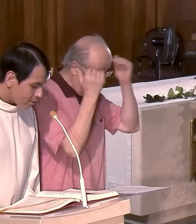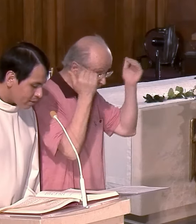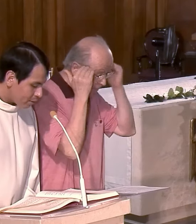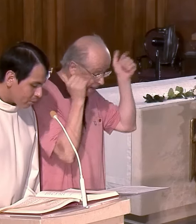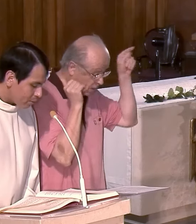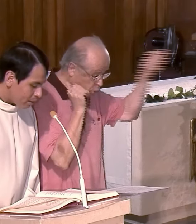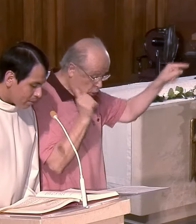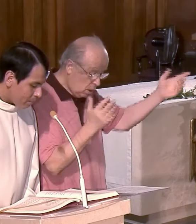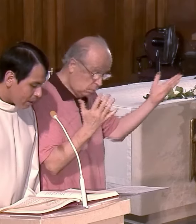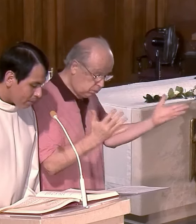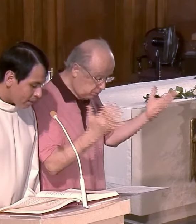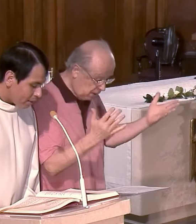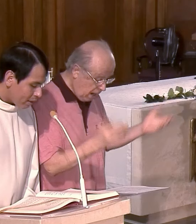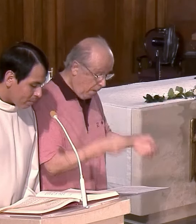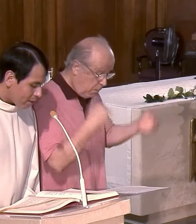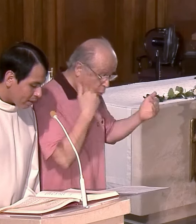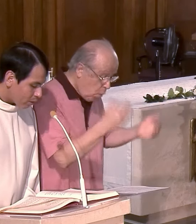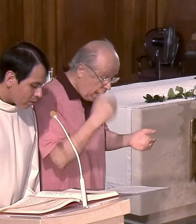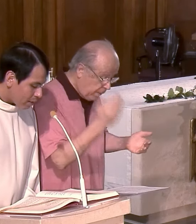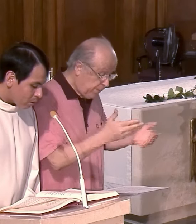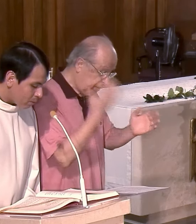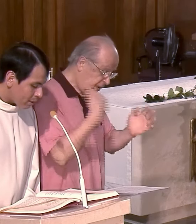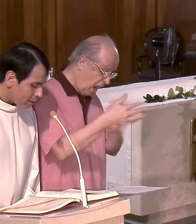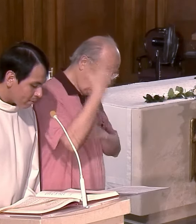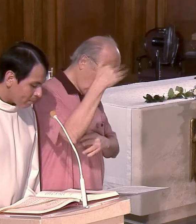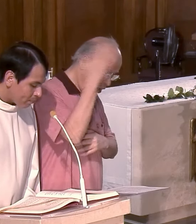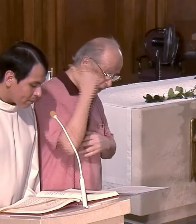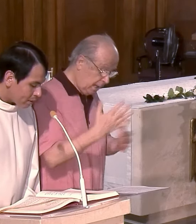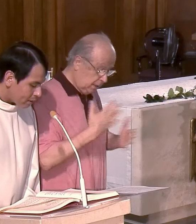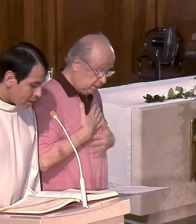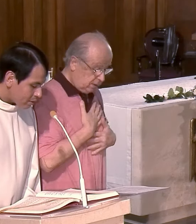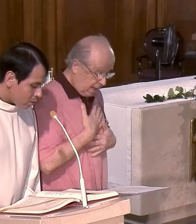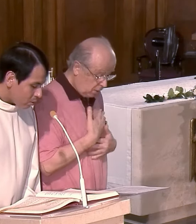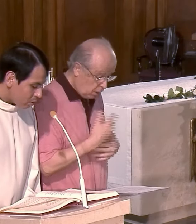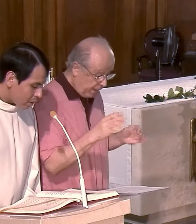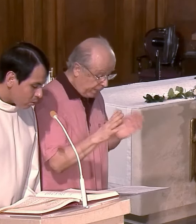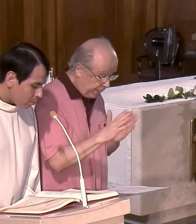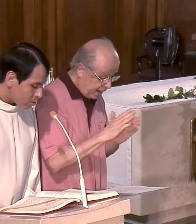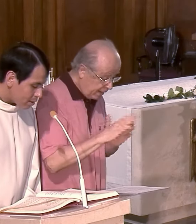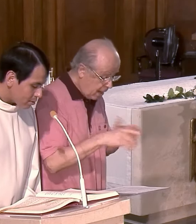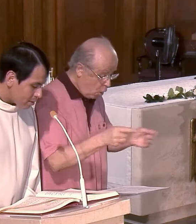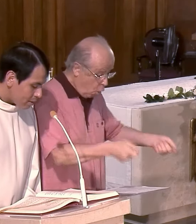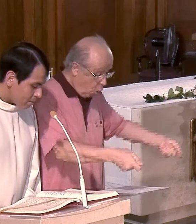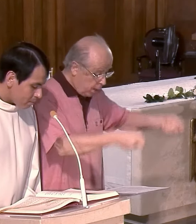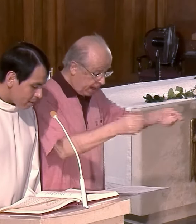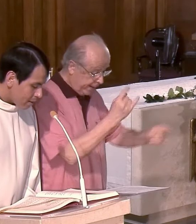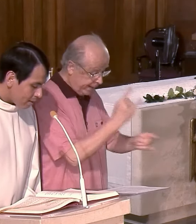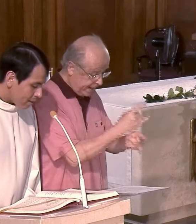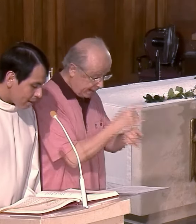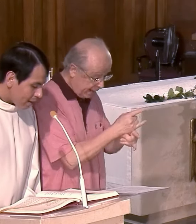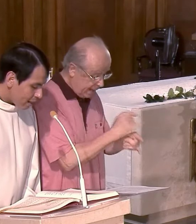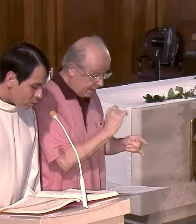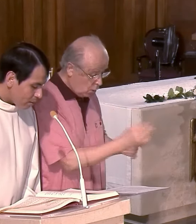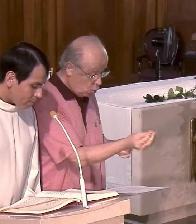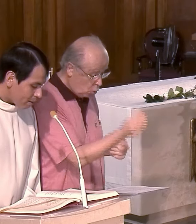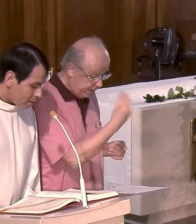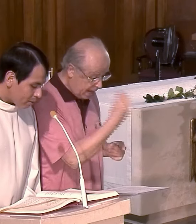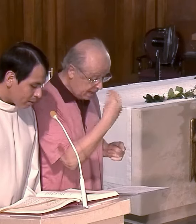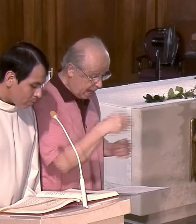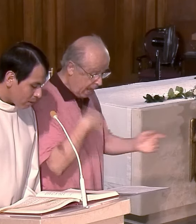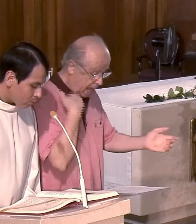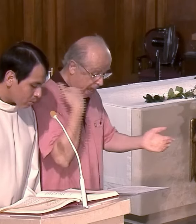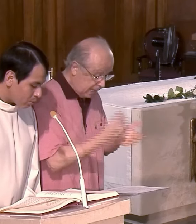este desierto para matar de hambre a toda la comunidad. El Señor dijo a Moisés: mira, haré llover